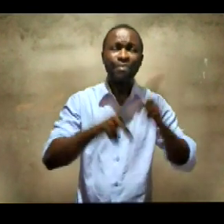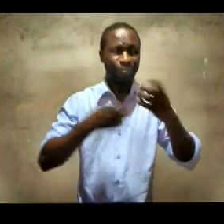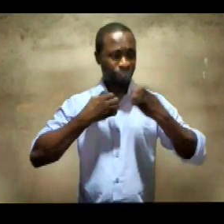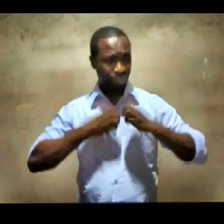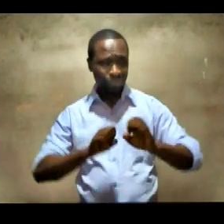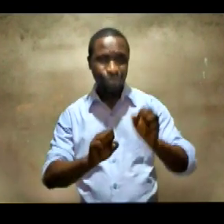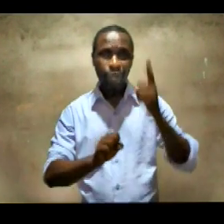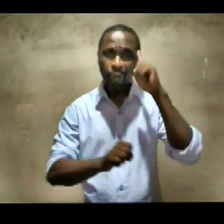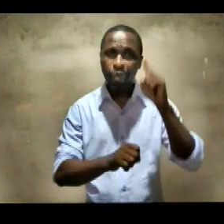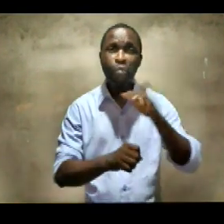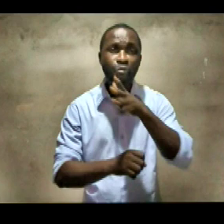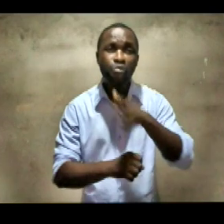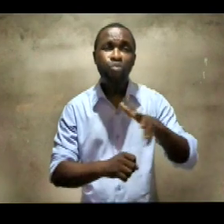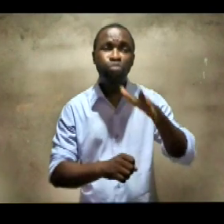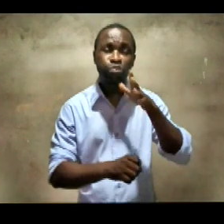éleveurs.